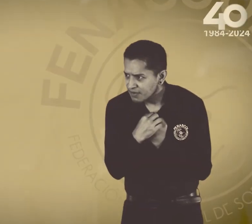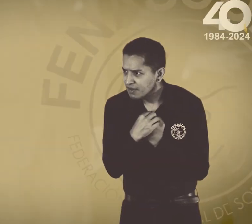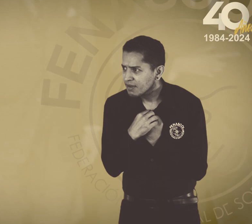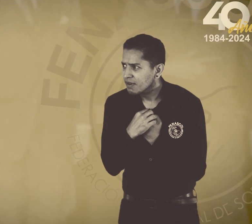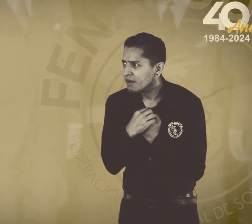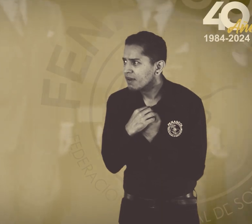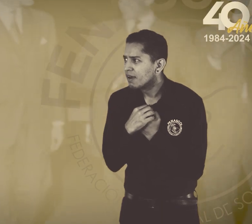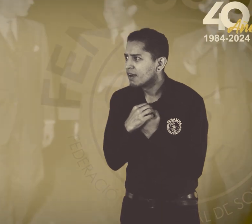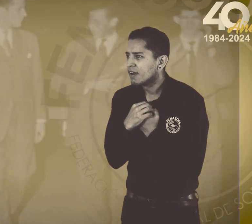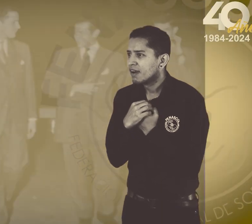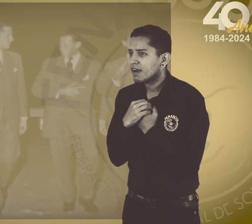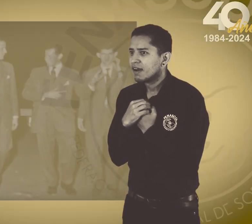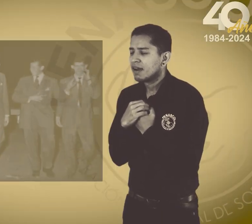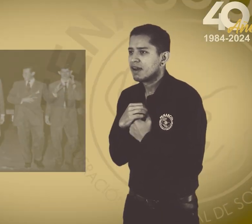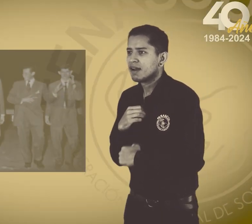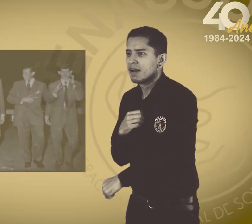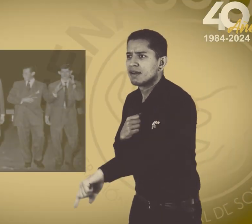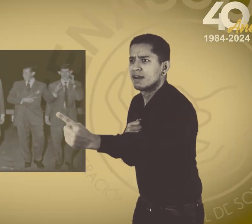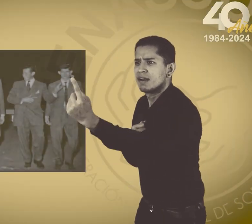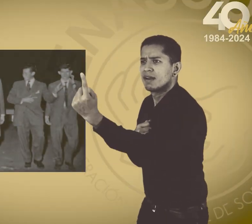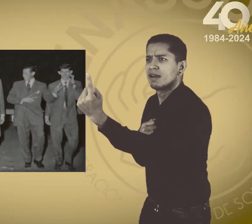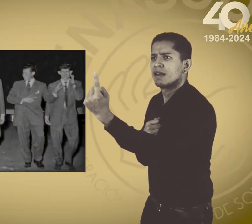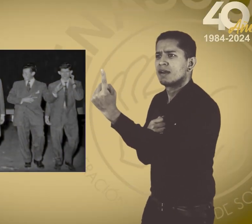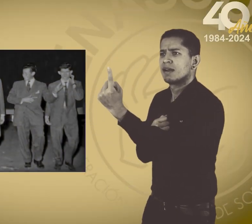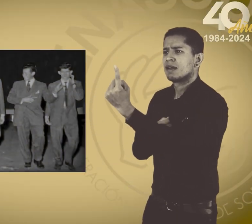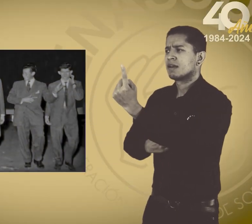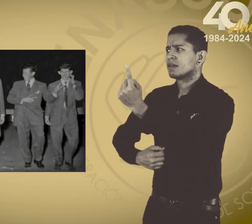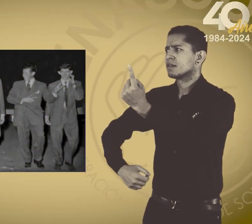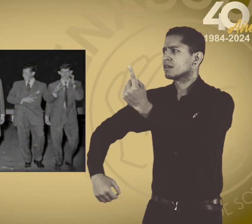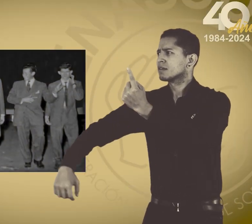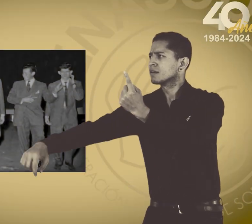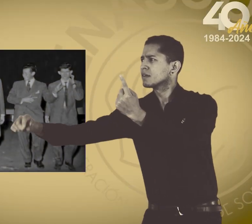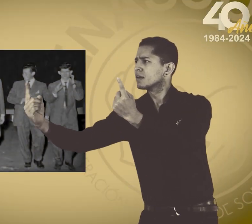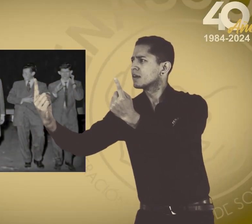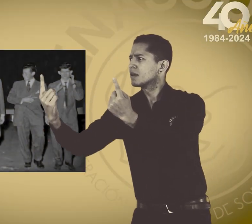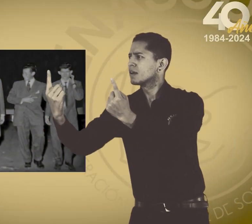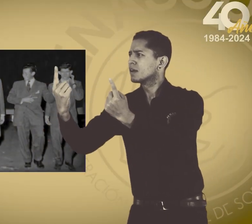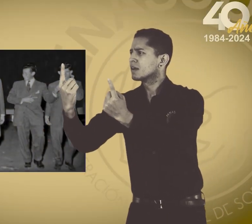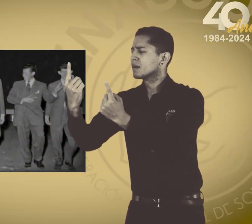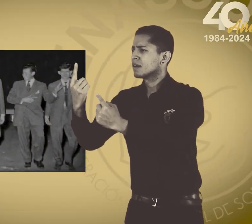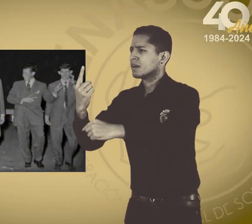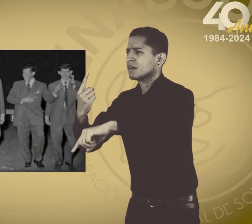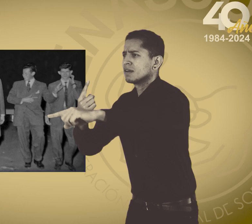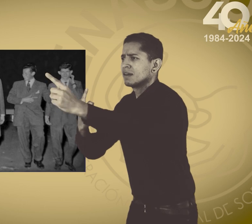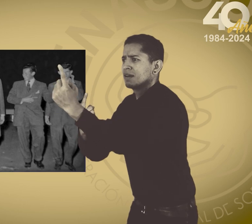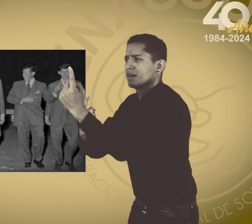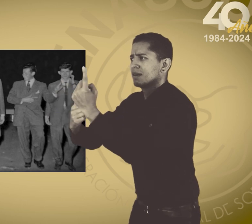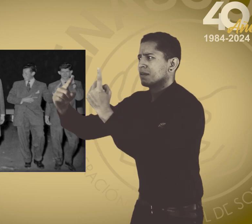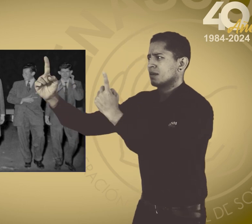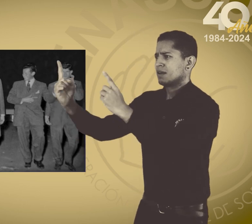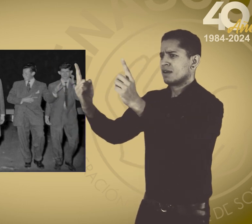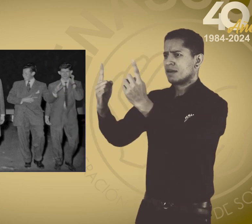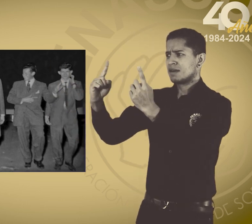soy solo yo. Uno, dos, tres, son muchos, hablan con sus